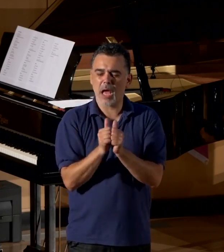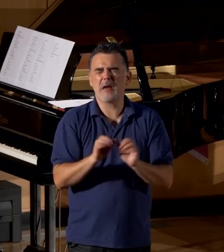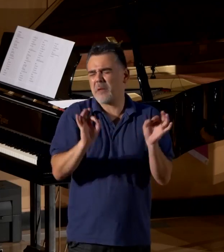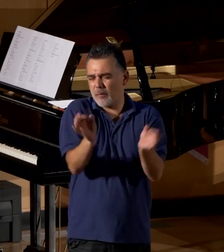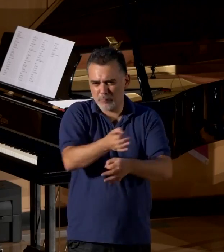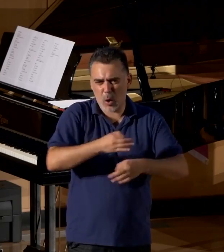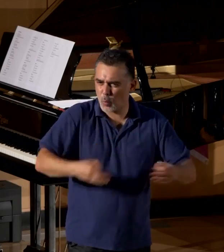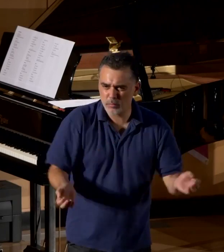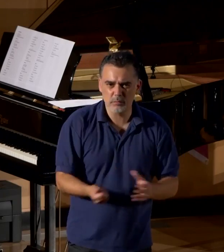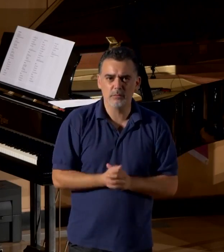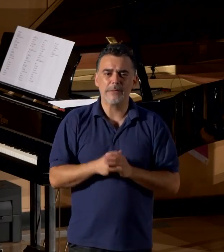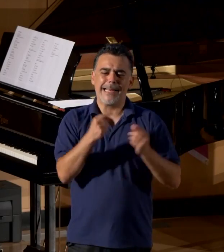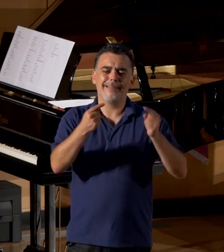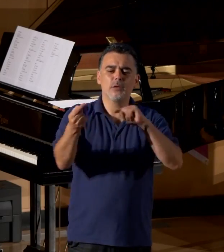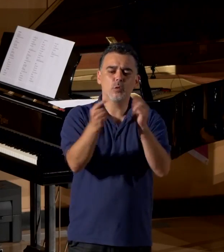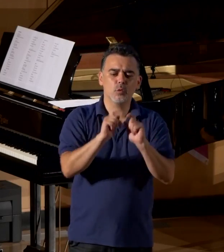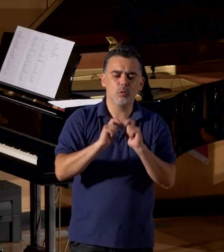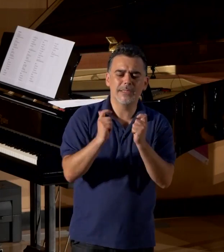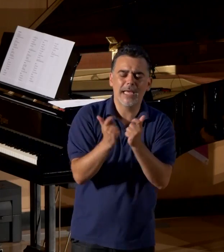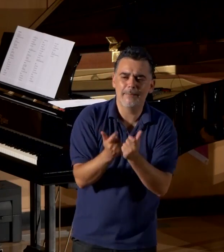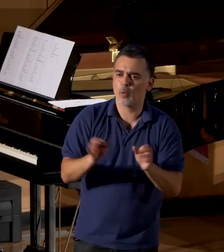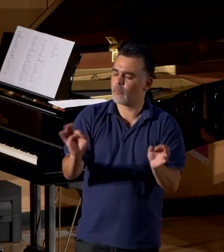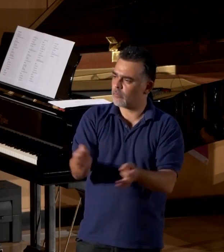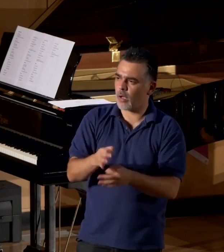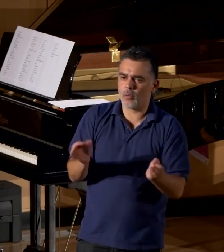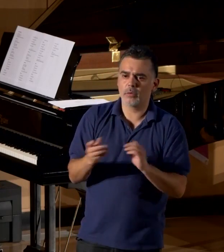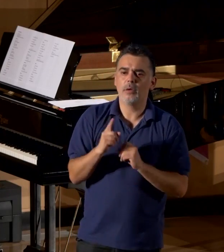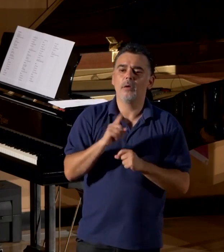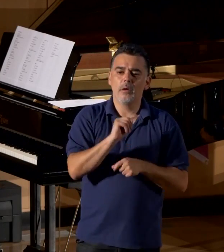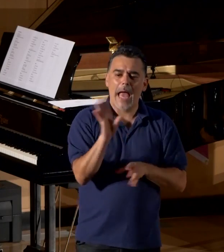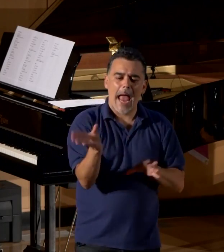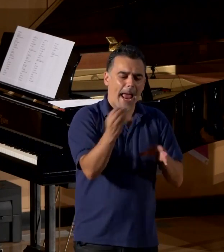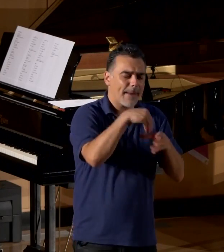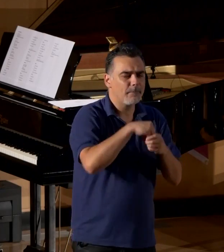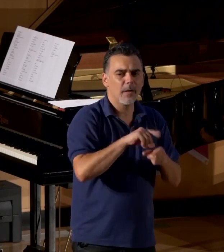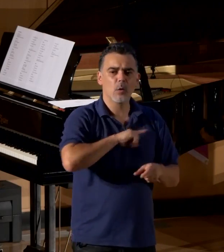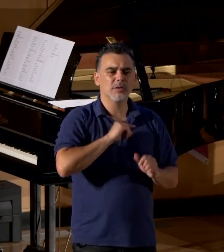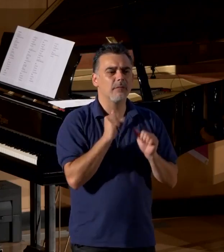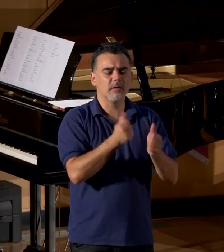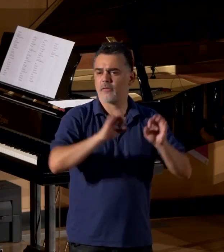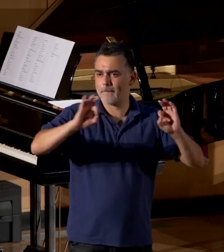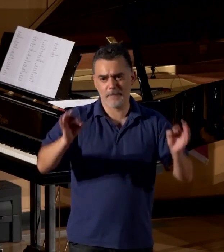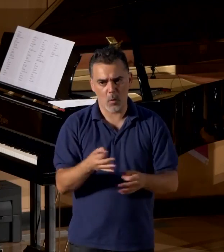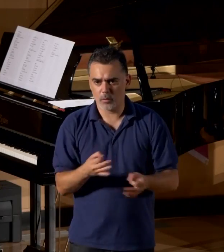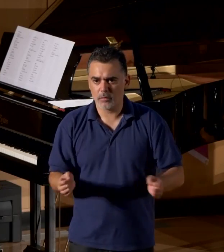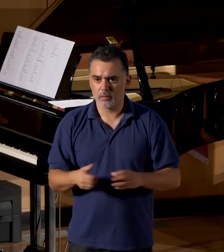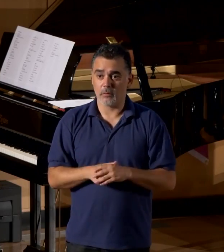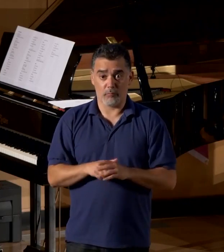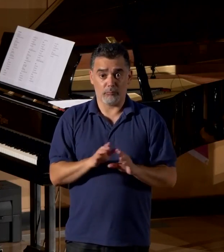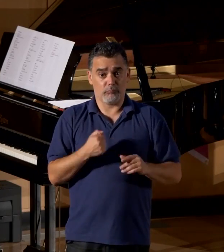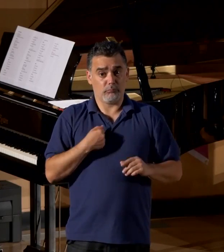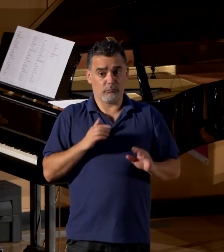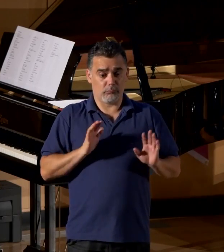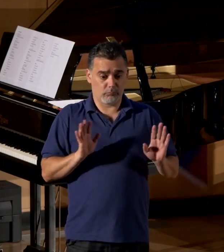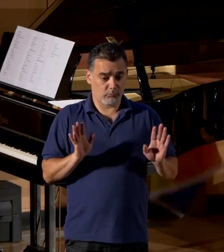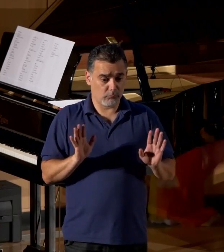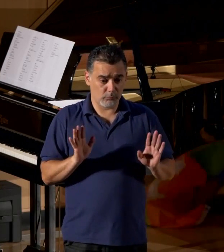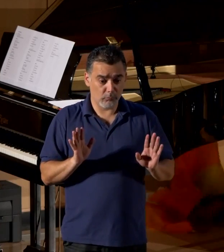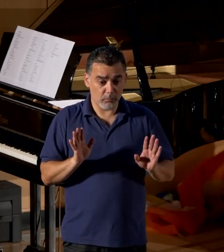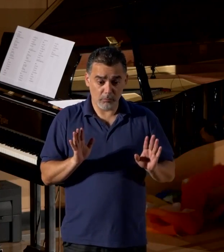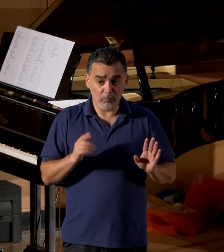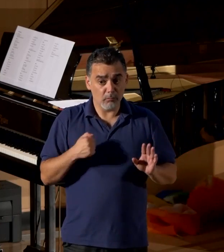kein Diskussionsgremium und schon gar nicht braucht es eine Einbindung der Selbsthilfe. Also das ist definitiv nicht